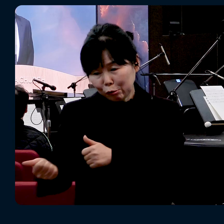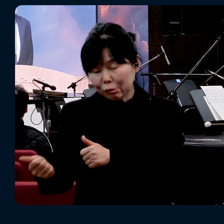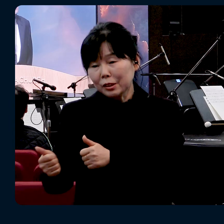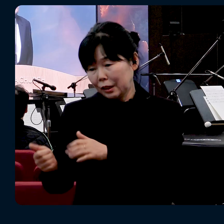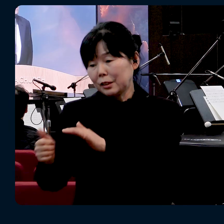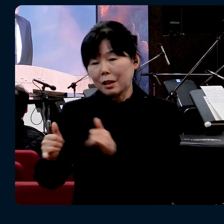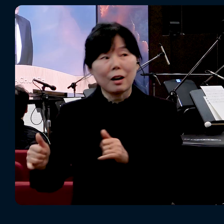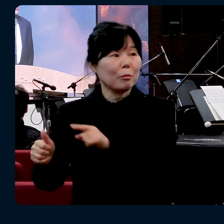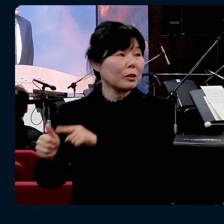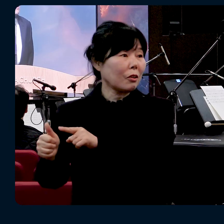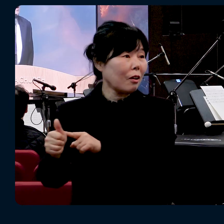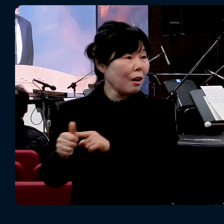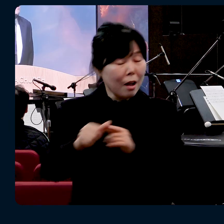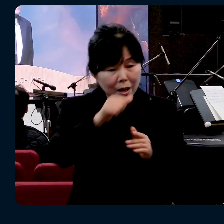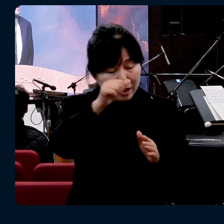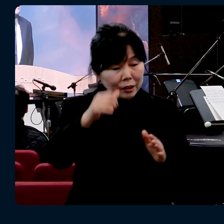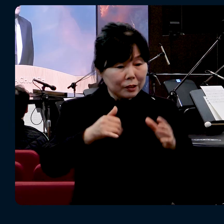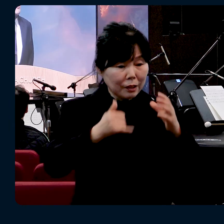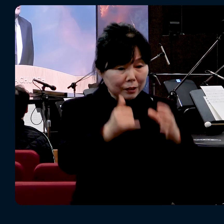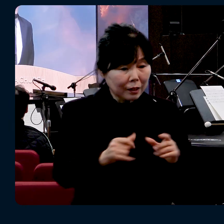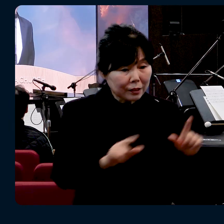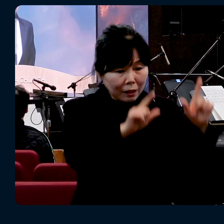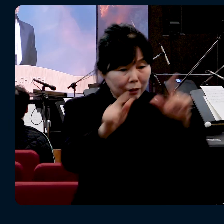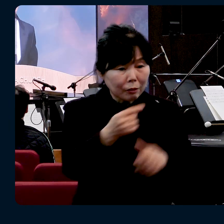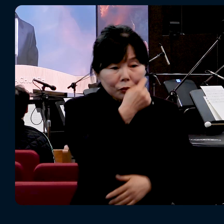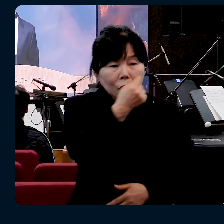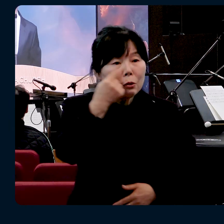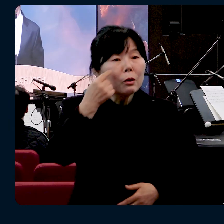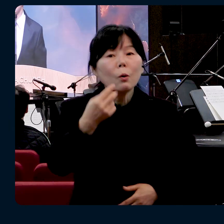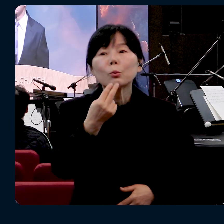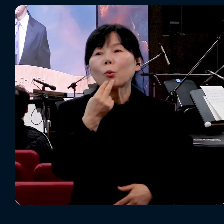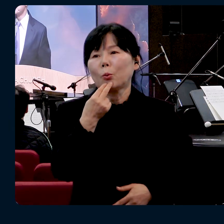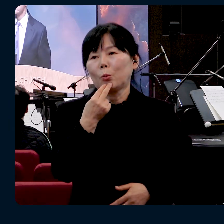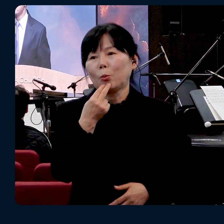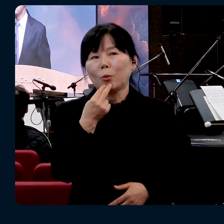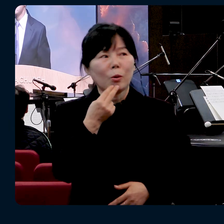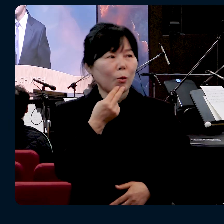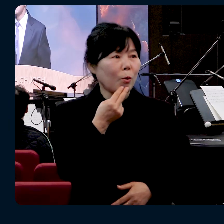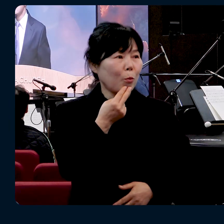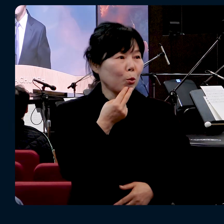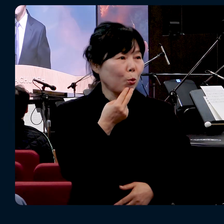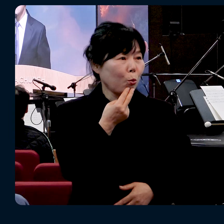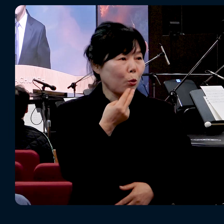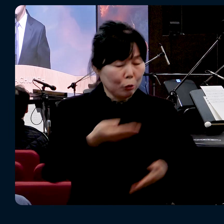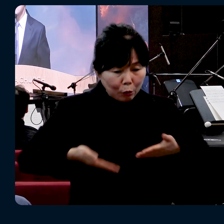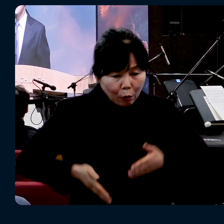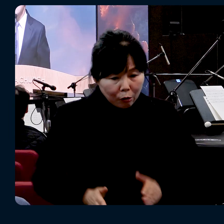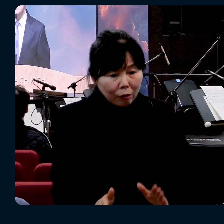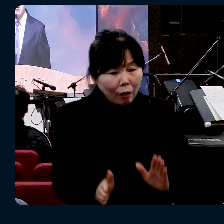치우고 나면 그가 이 땅에 태어났다가 살아갔다는 흔적이 아무것도 안 남는 거예요.